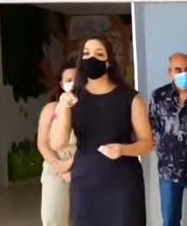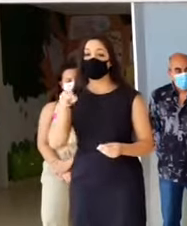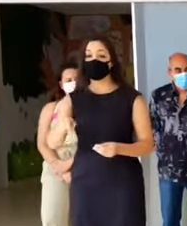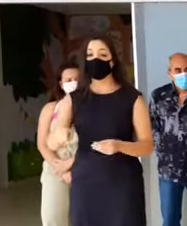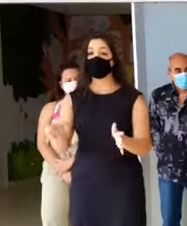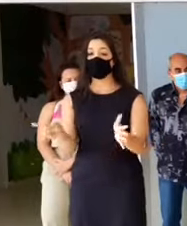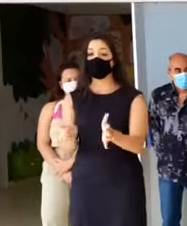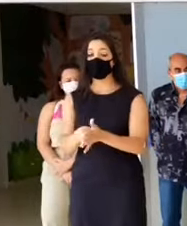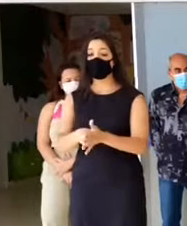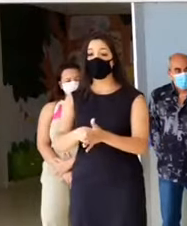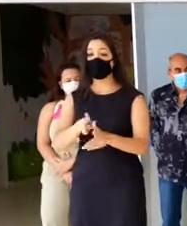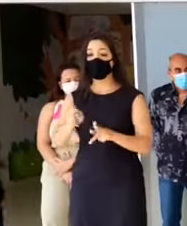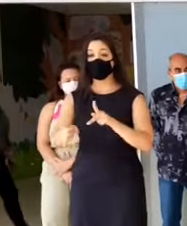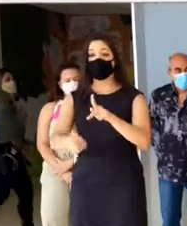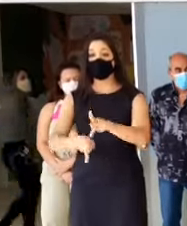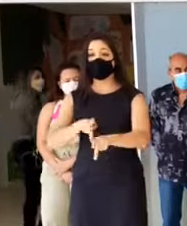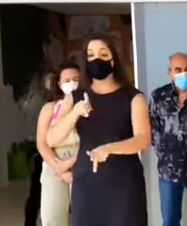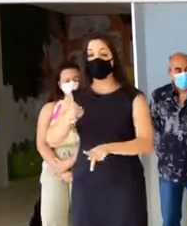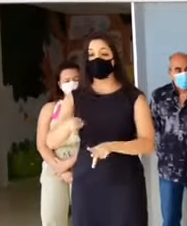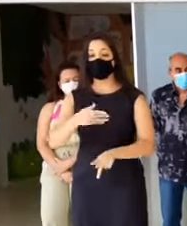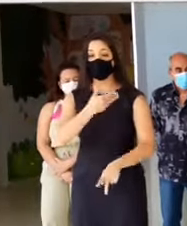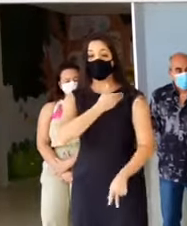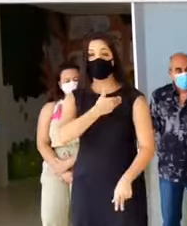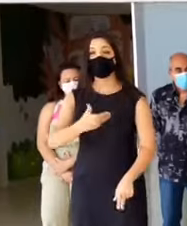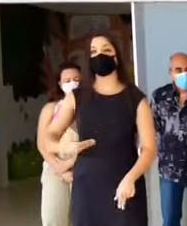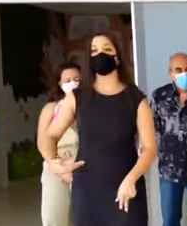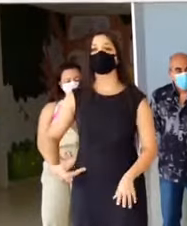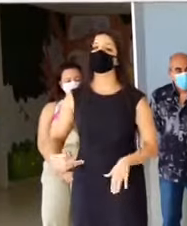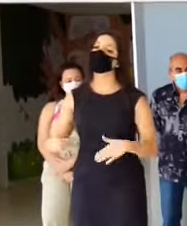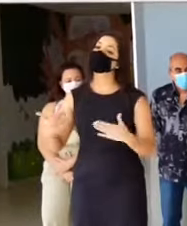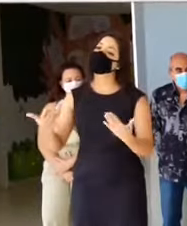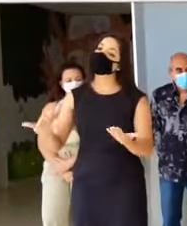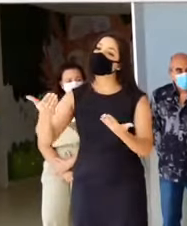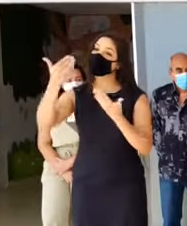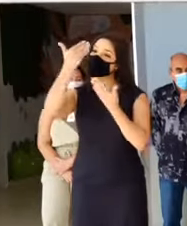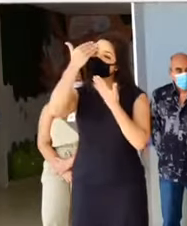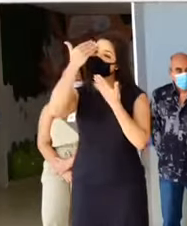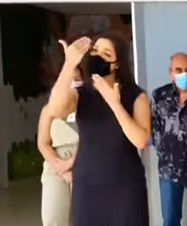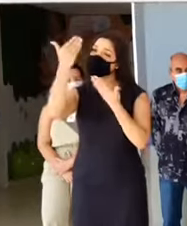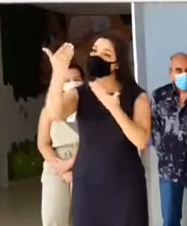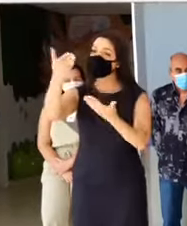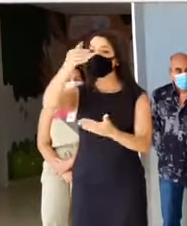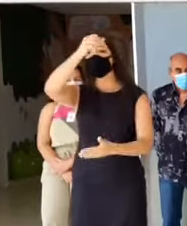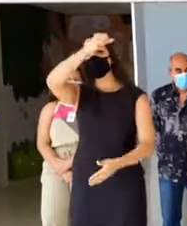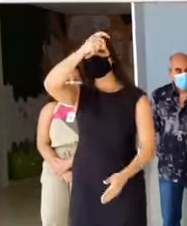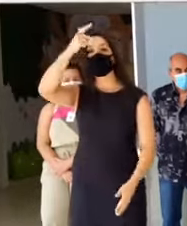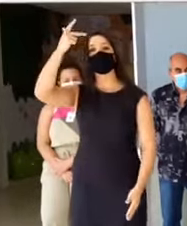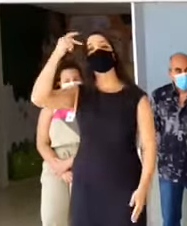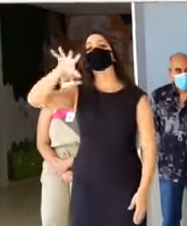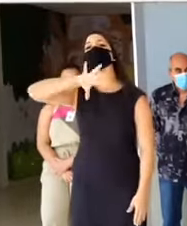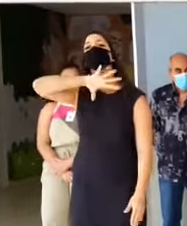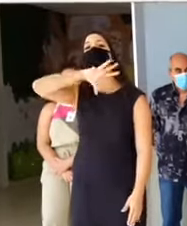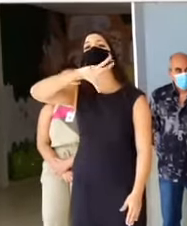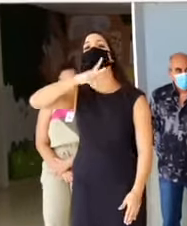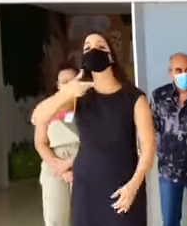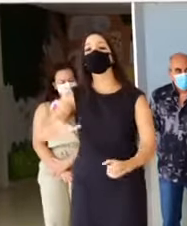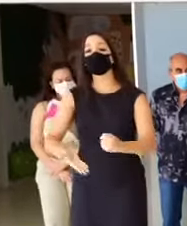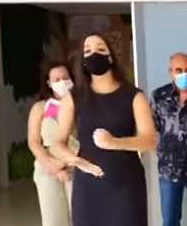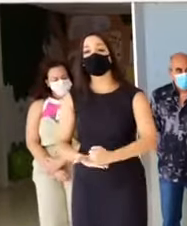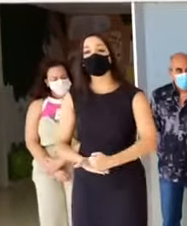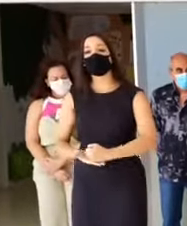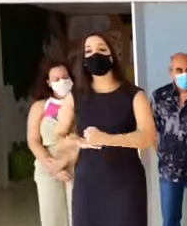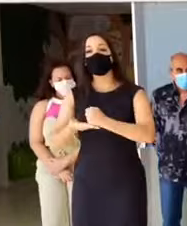público. Eu, então, agradeço ao prefeito Odelmo o apoio